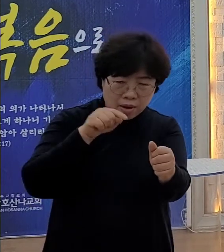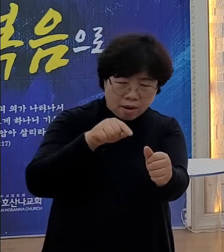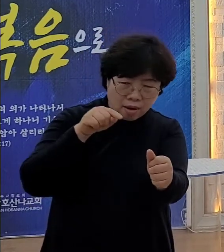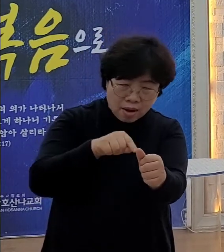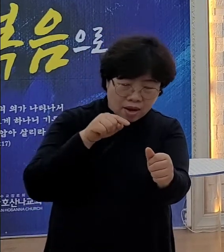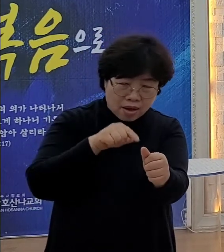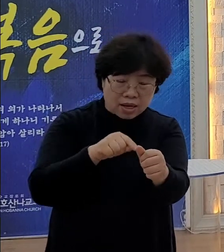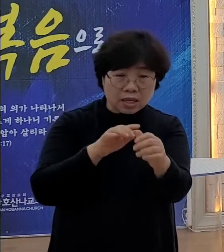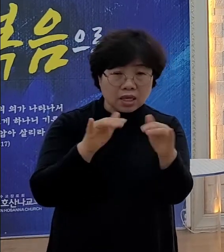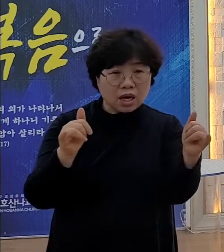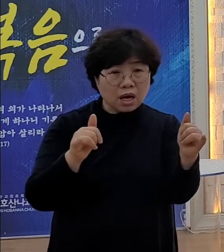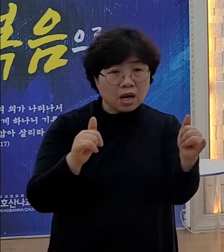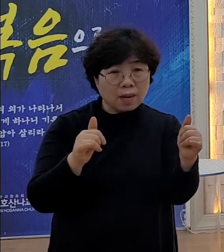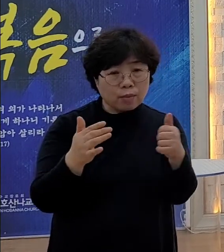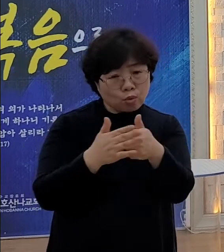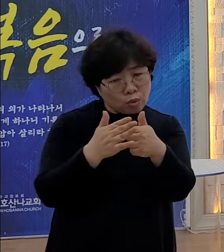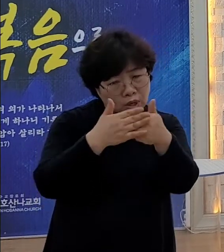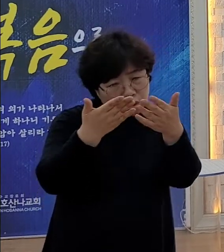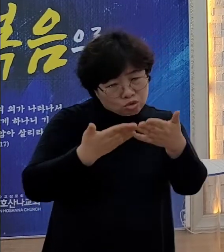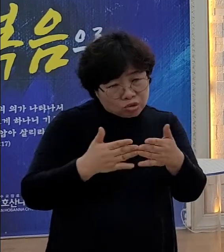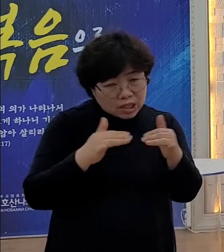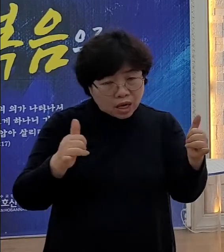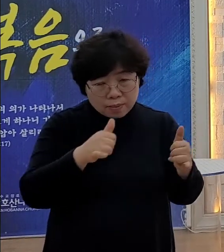이렇게 말해줄 사람이 있습니까?